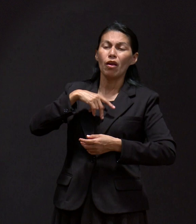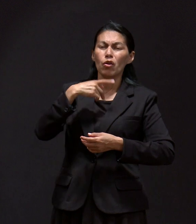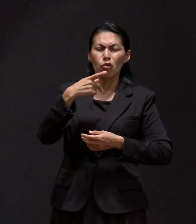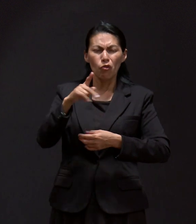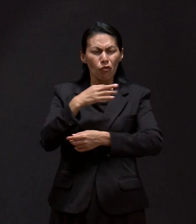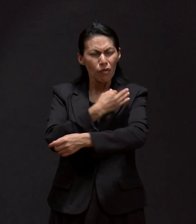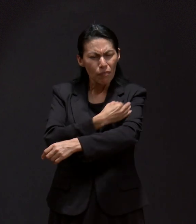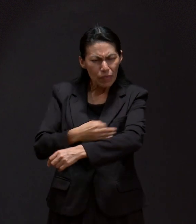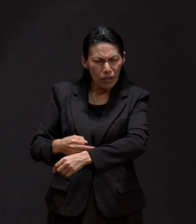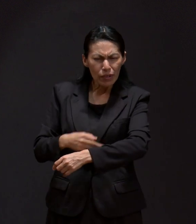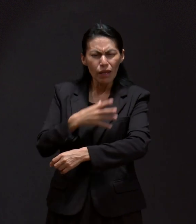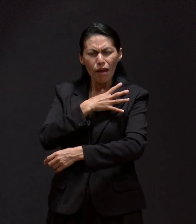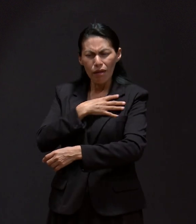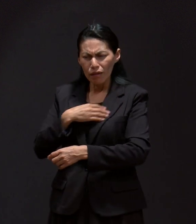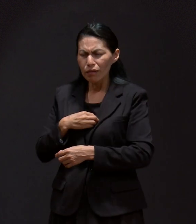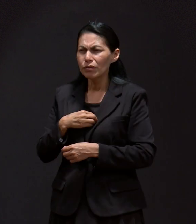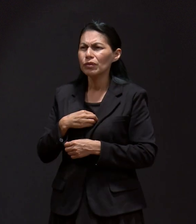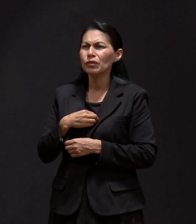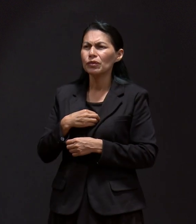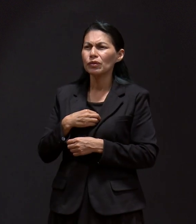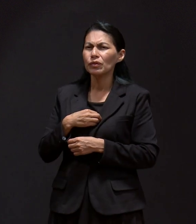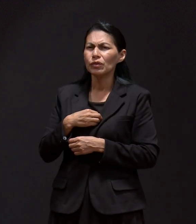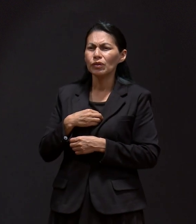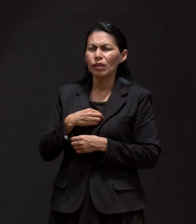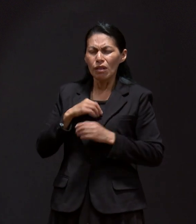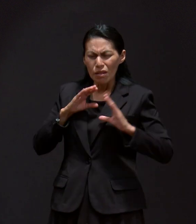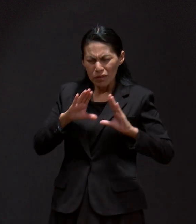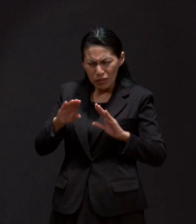y luego para su propia familia sus hijos